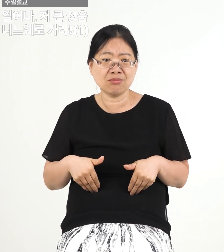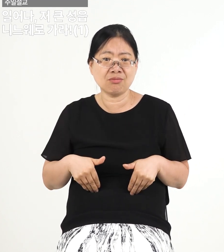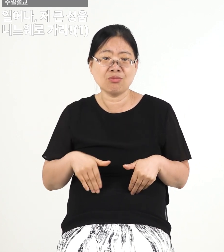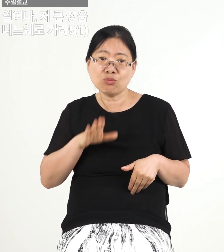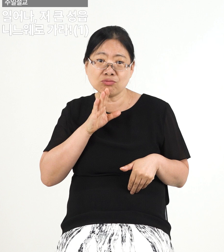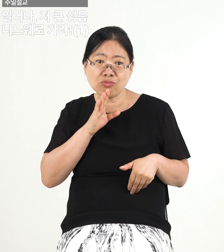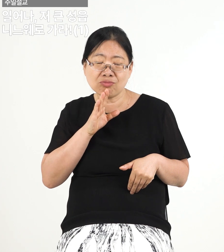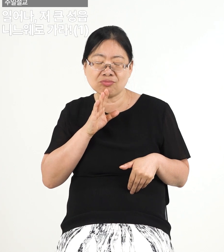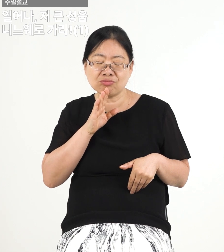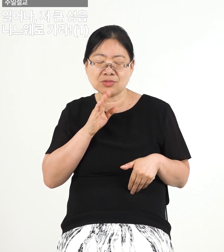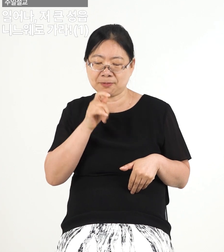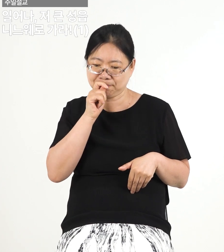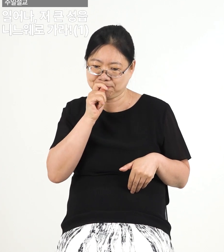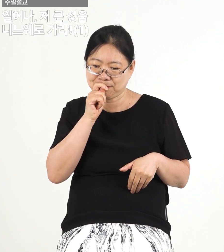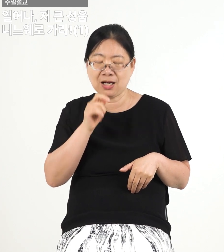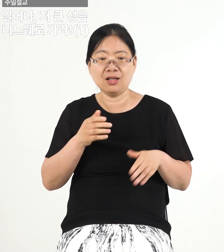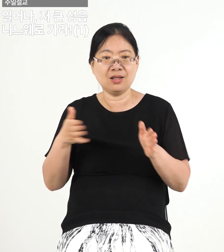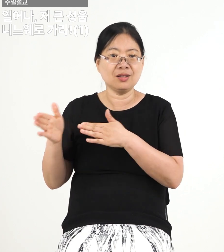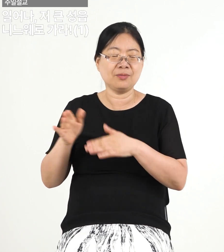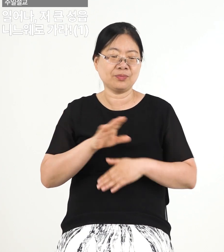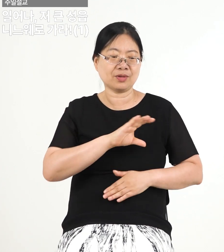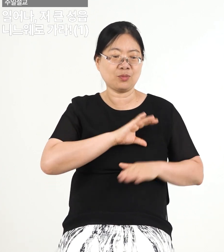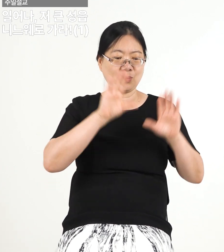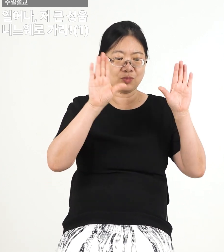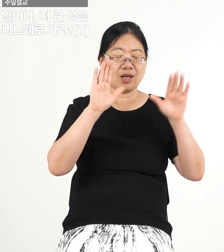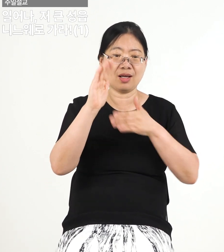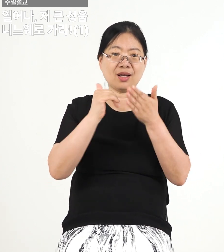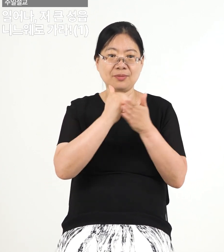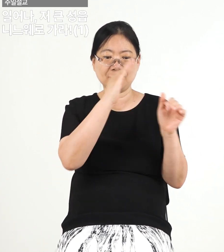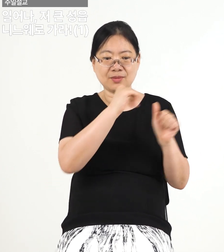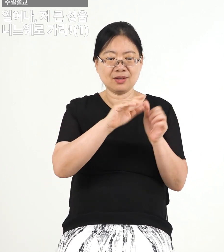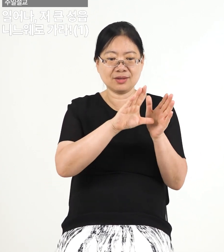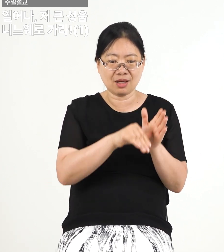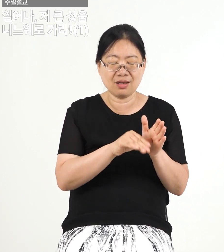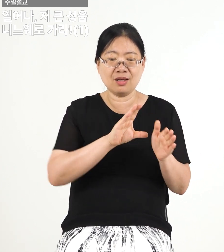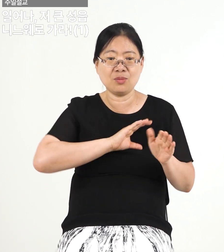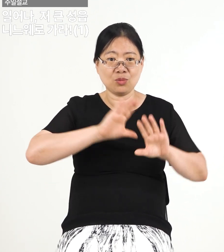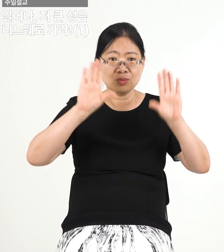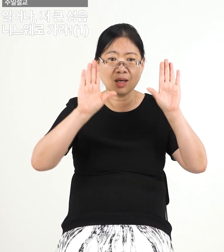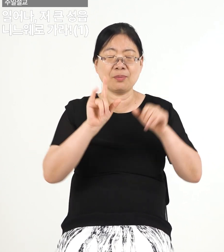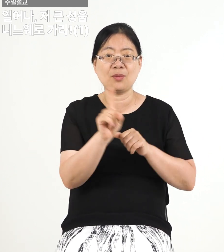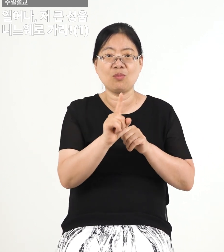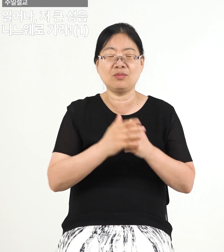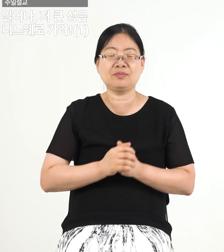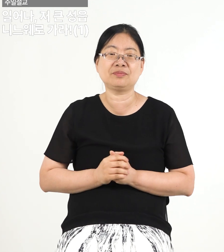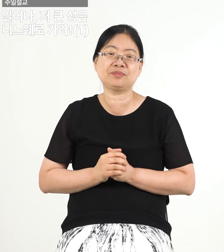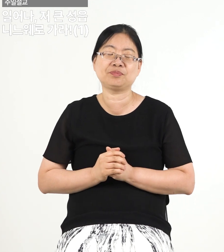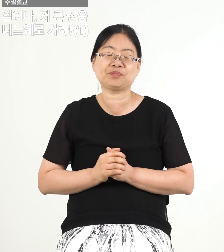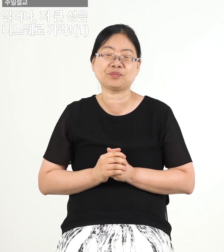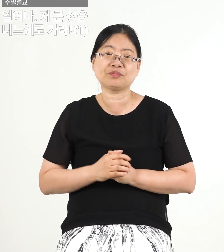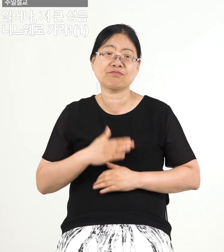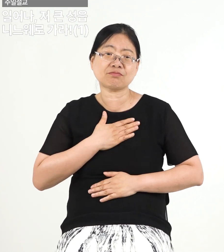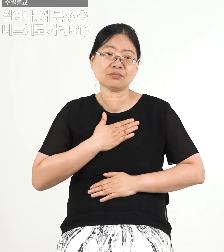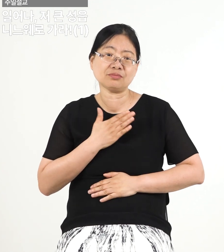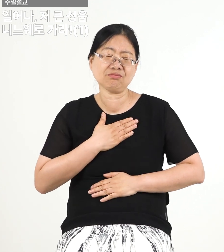모세를 하나님이 부르실 때 모세는 그래도 이 나이에